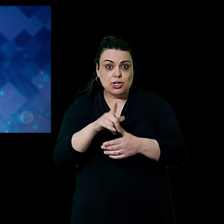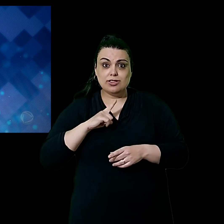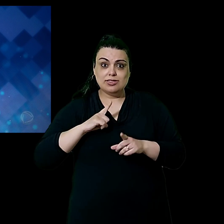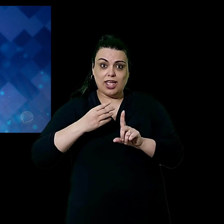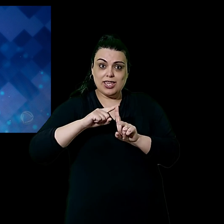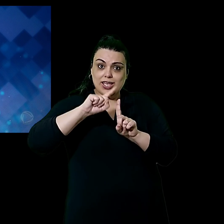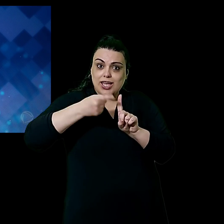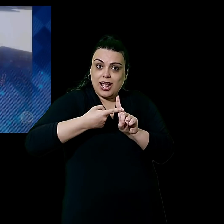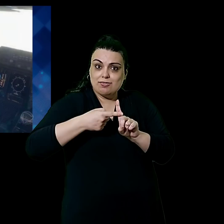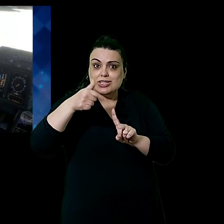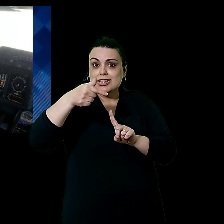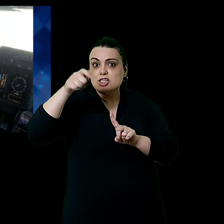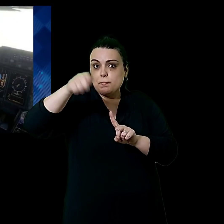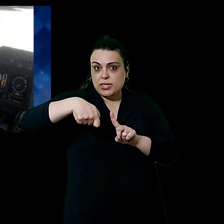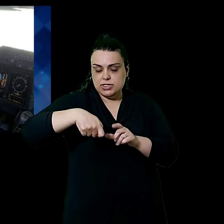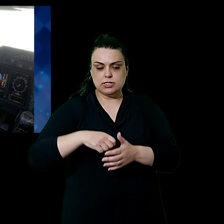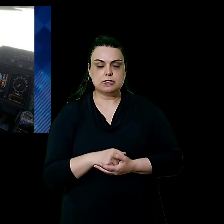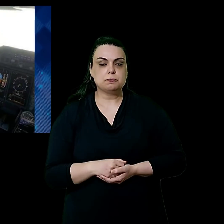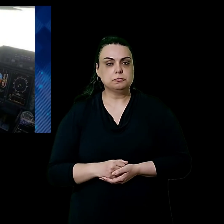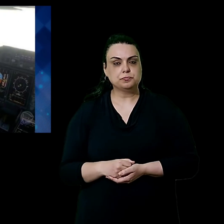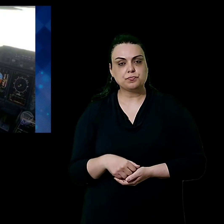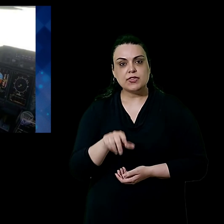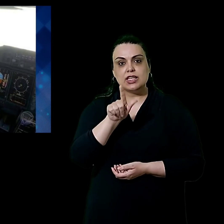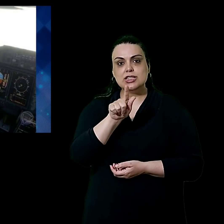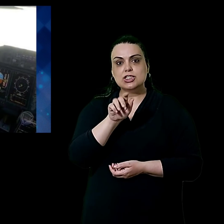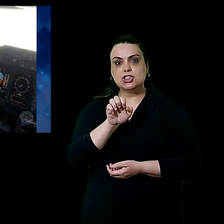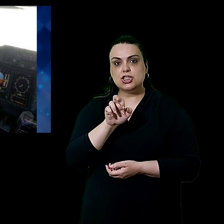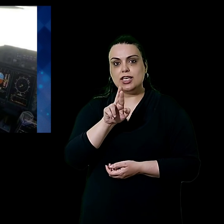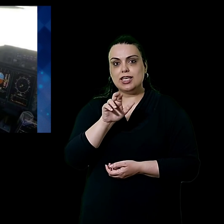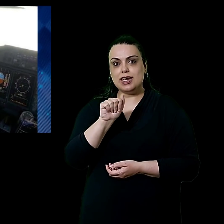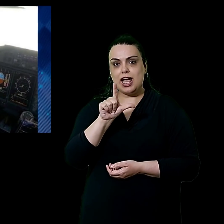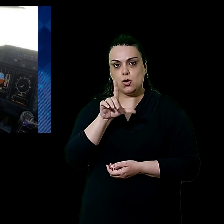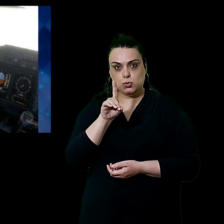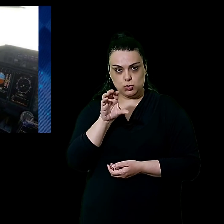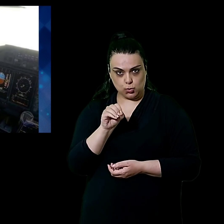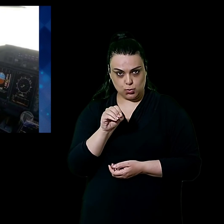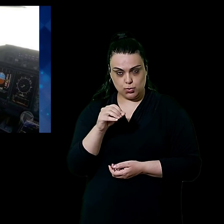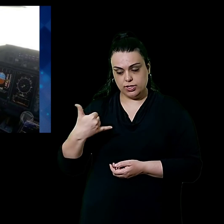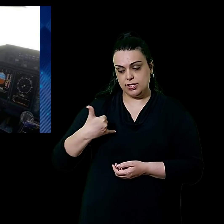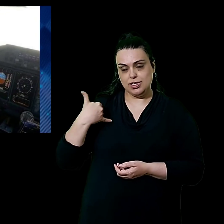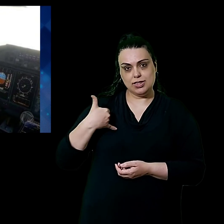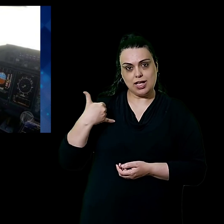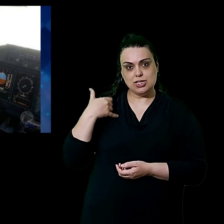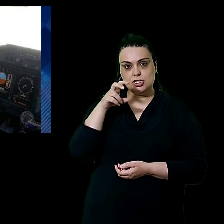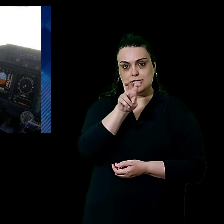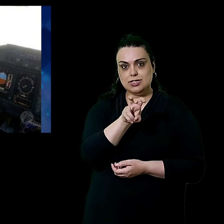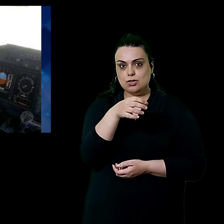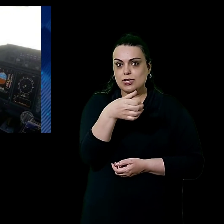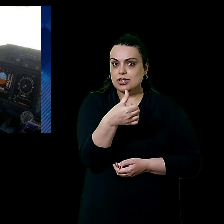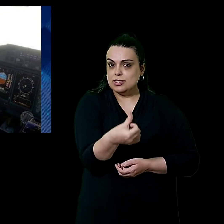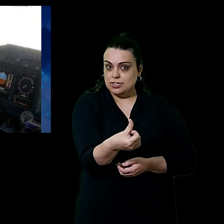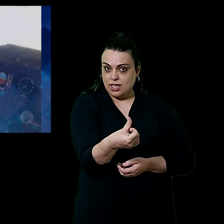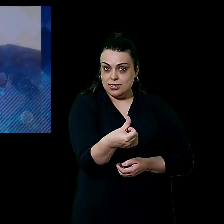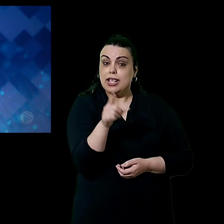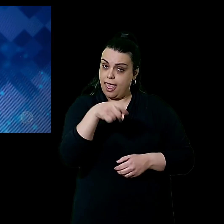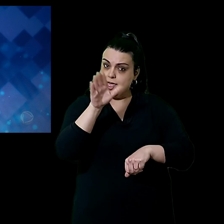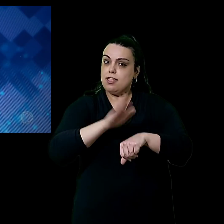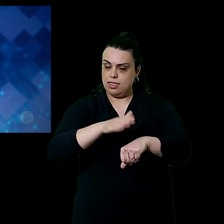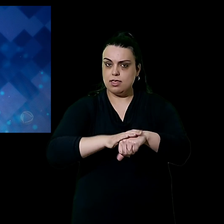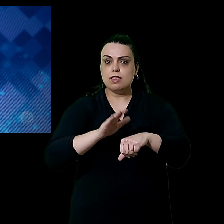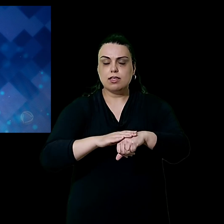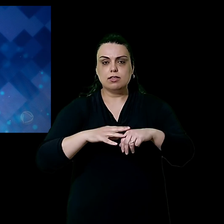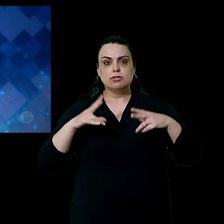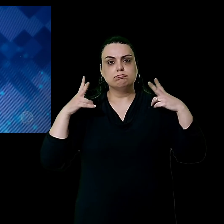grávida de 7 meses. O piauiense Geraldo Martins de Medeiros Júnior, de 56 anos, era